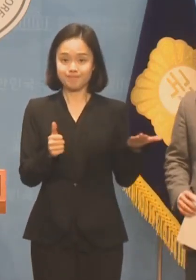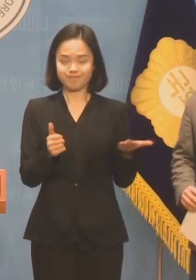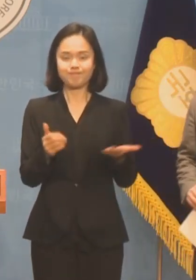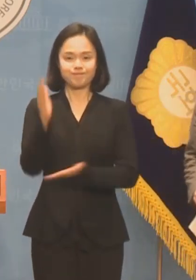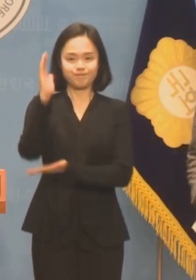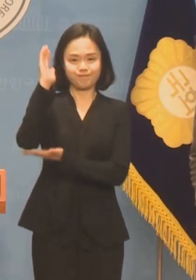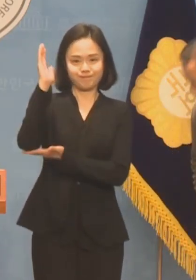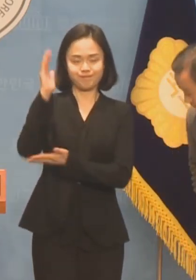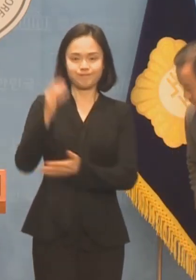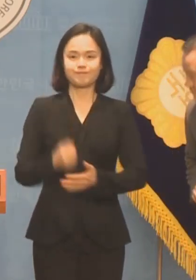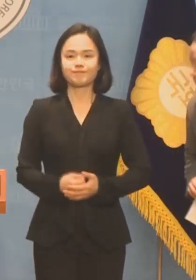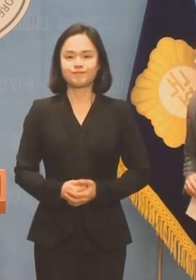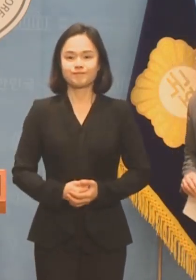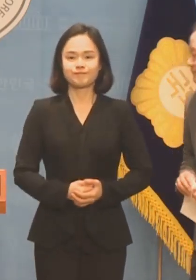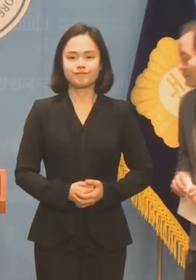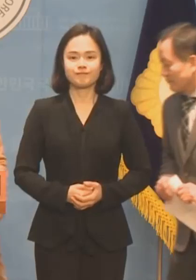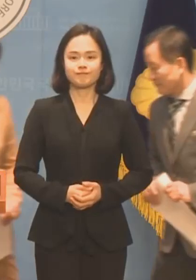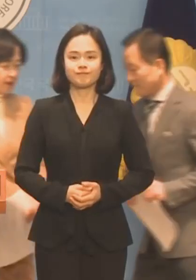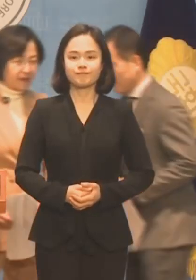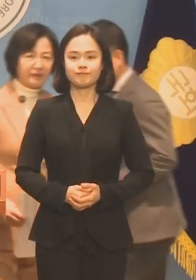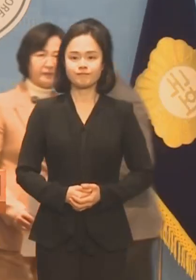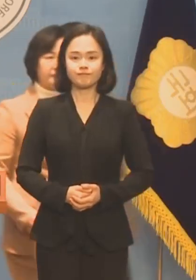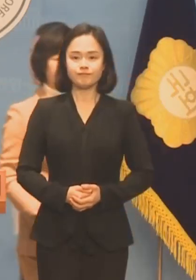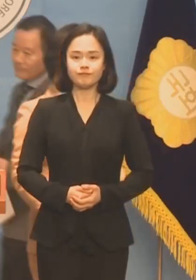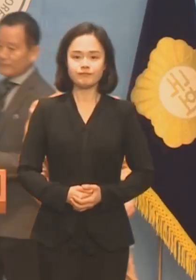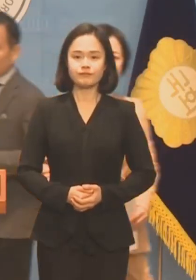말씀드리도록 하겠습니다.